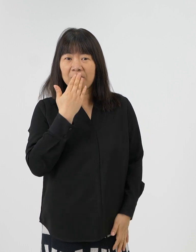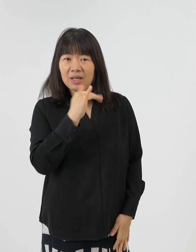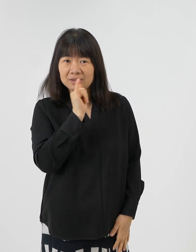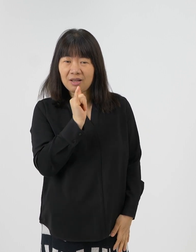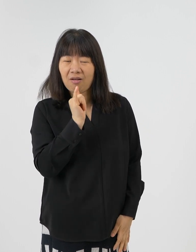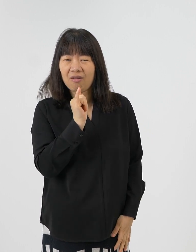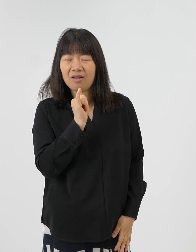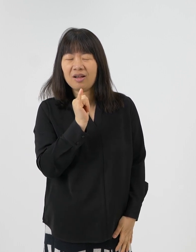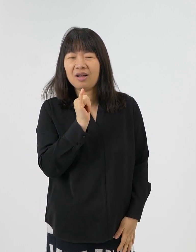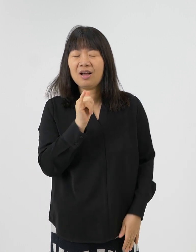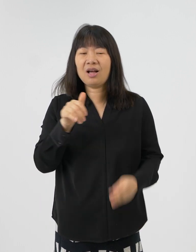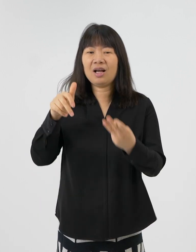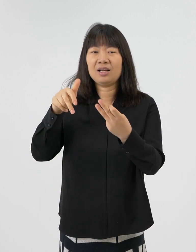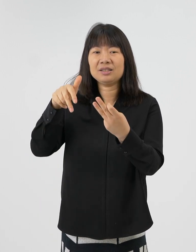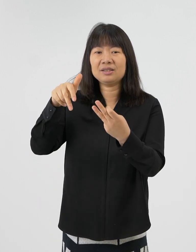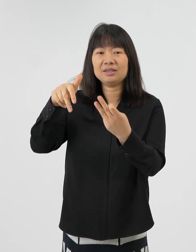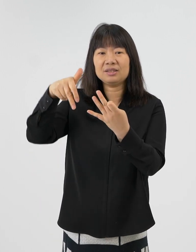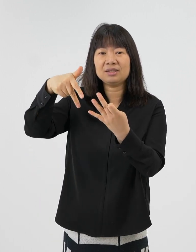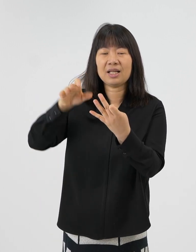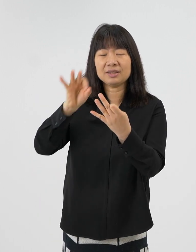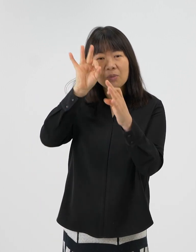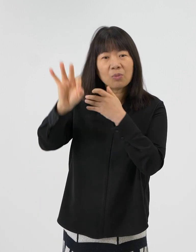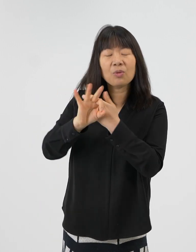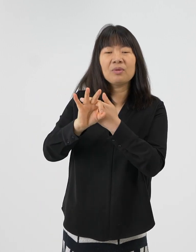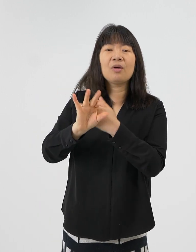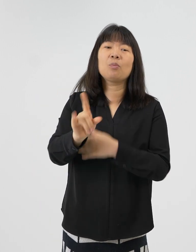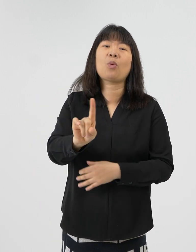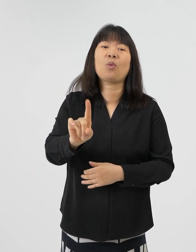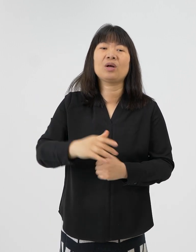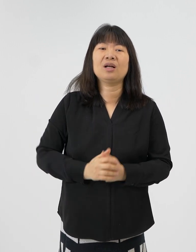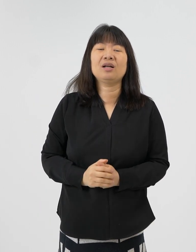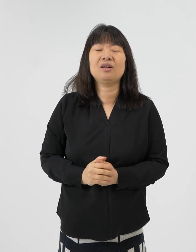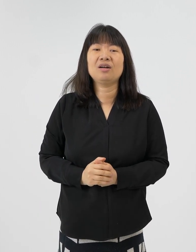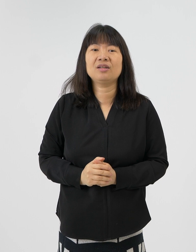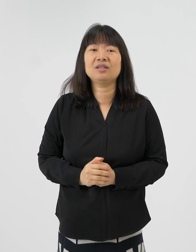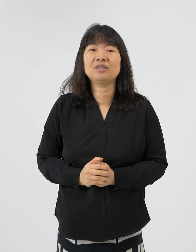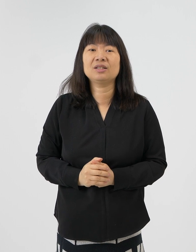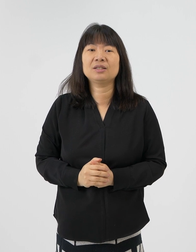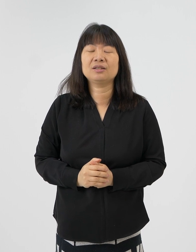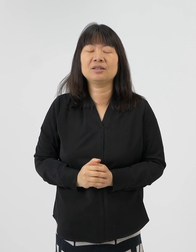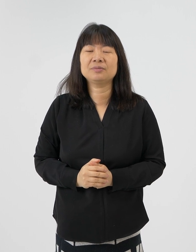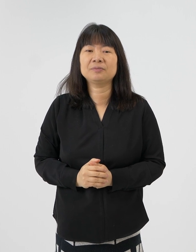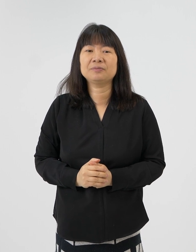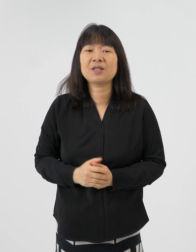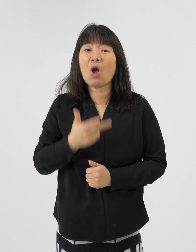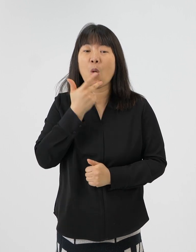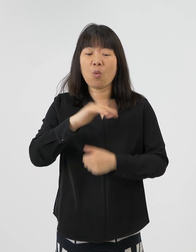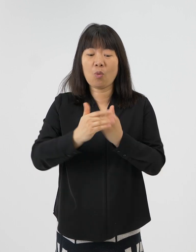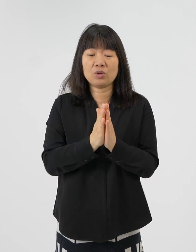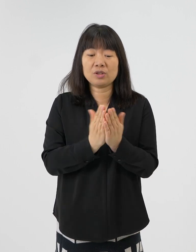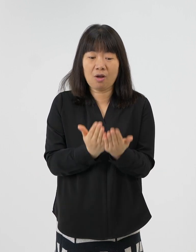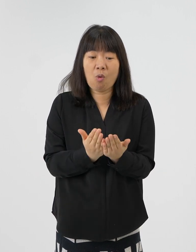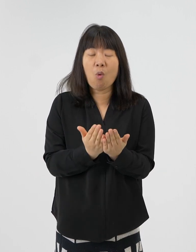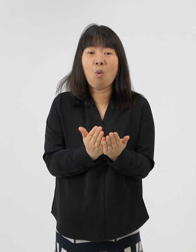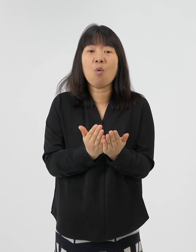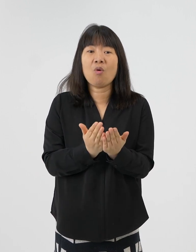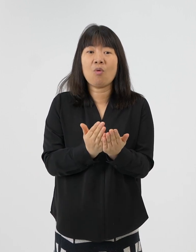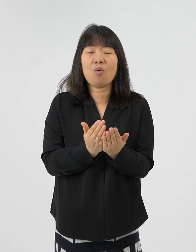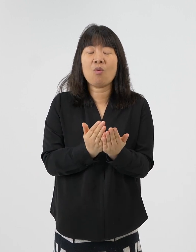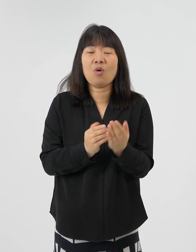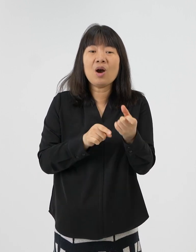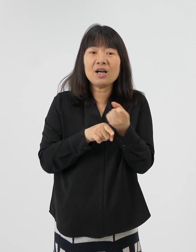장을 넘어가니까 14장에서 뭐라고 나와 있어요? He was living in Sodom.